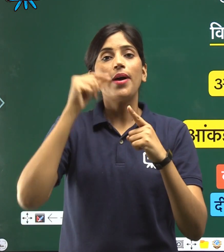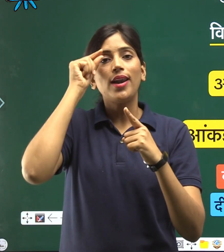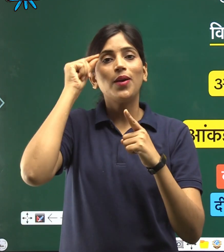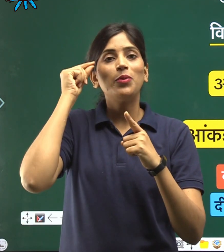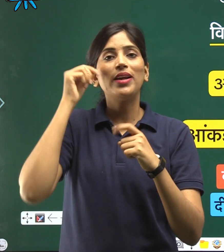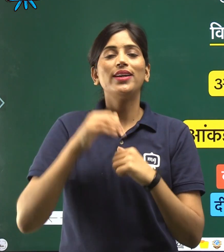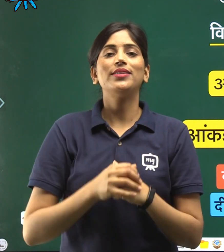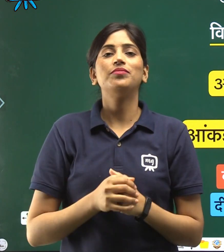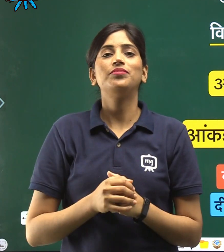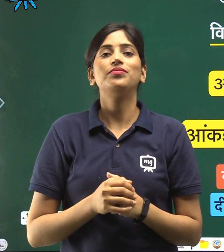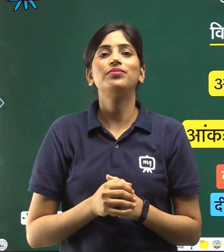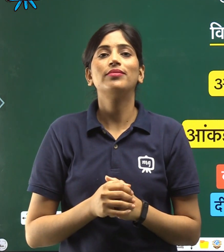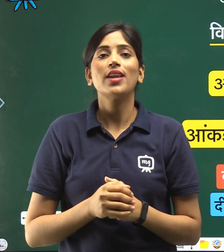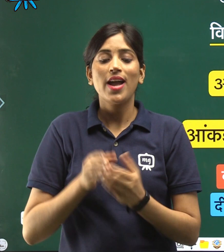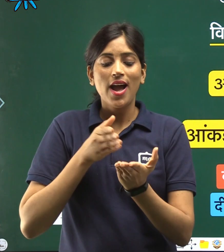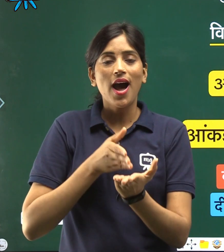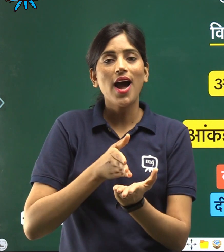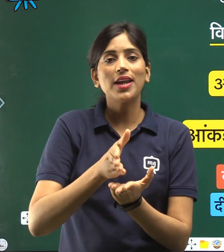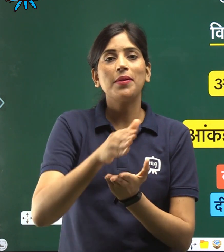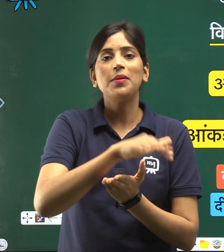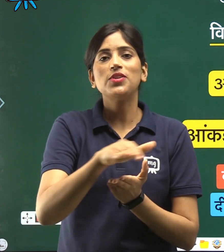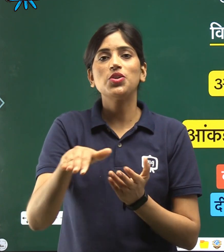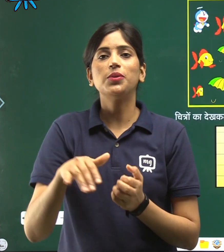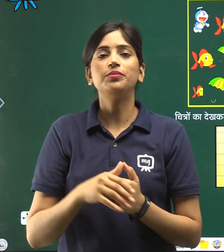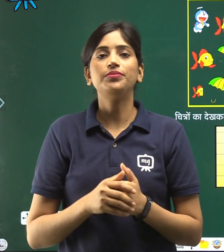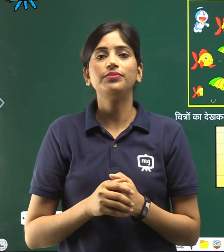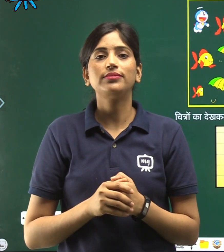कुमारी। आगे बढ़े बच्चों।